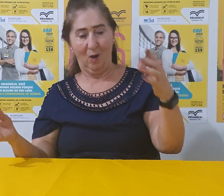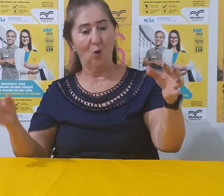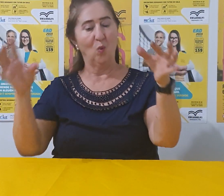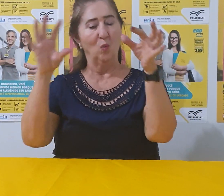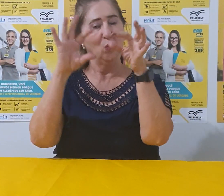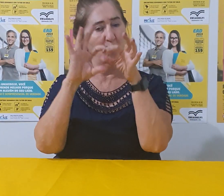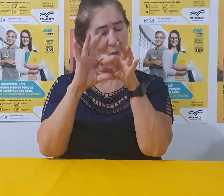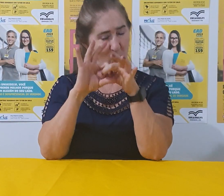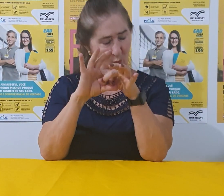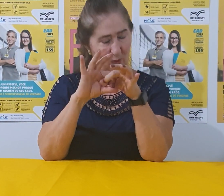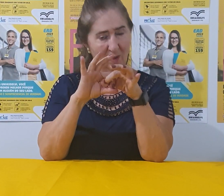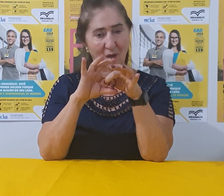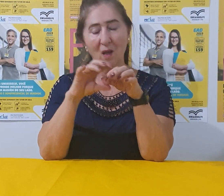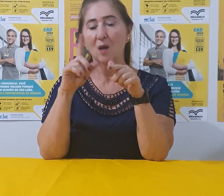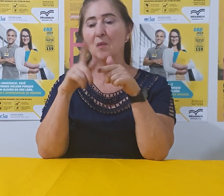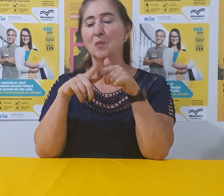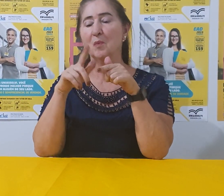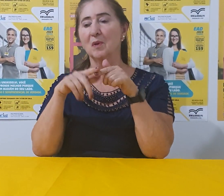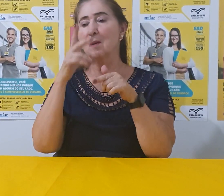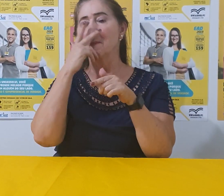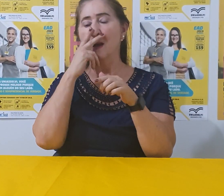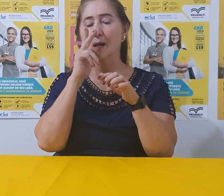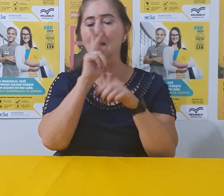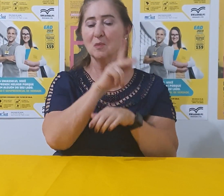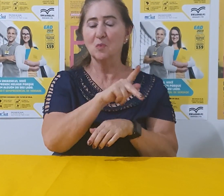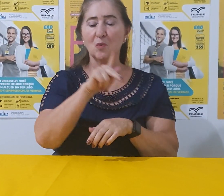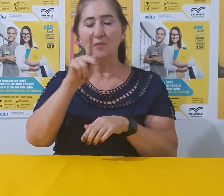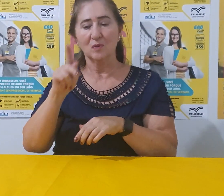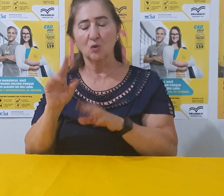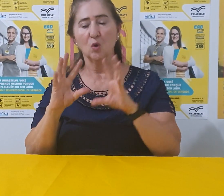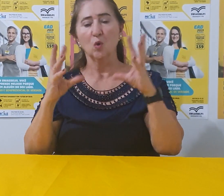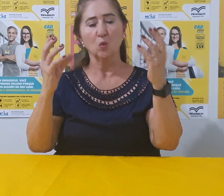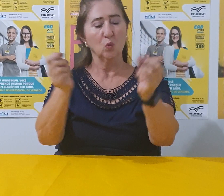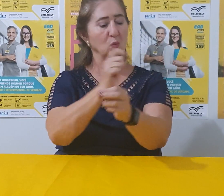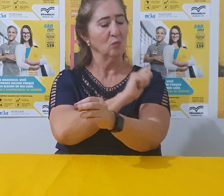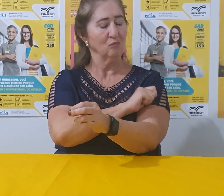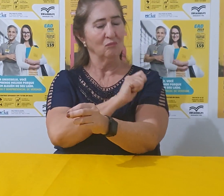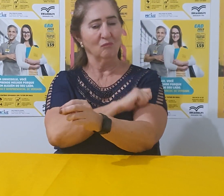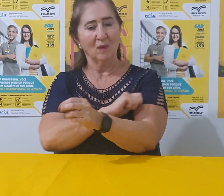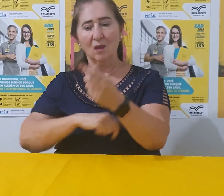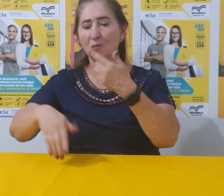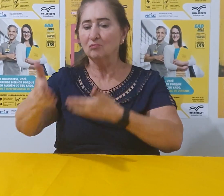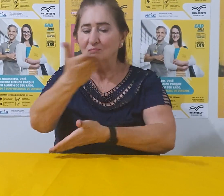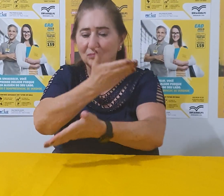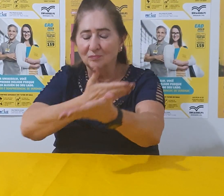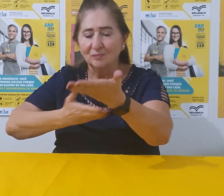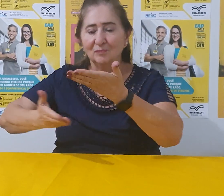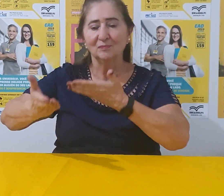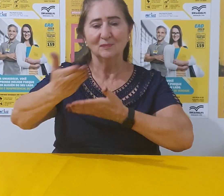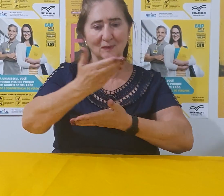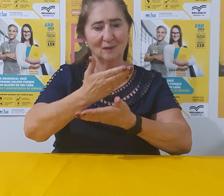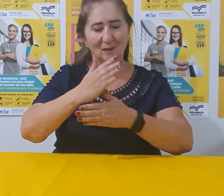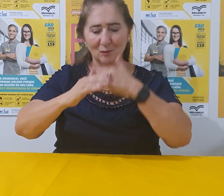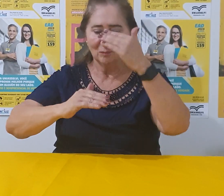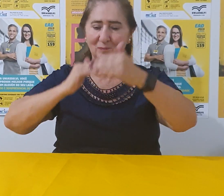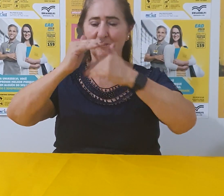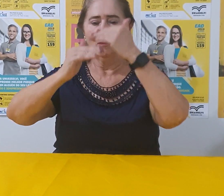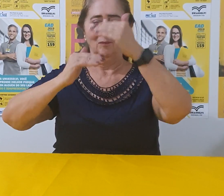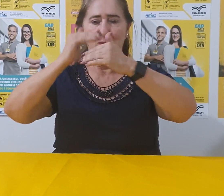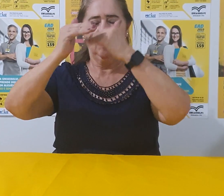a ação docente e a atuação dos atores escolares serão fundamentais para o sucesso